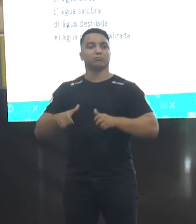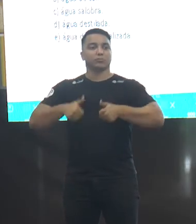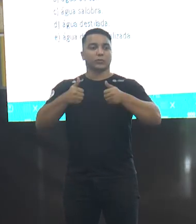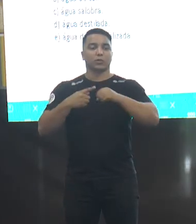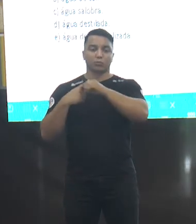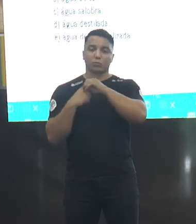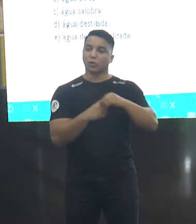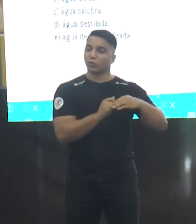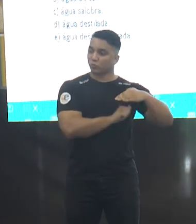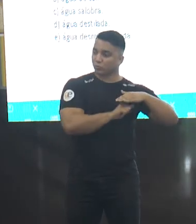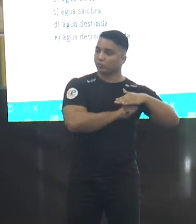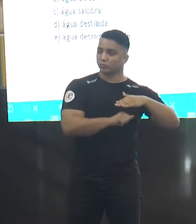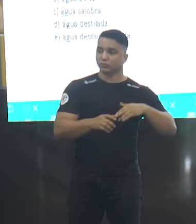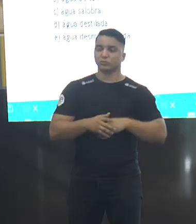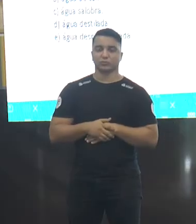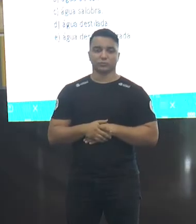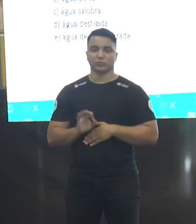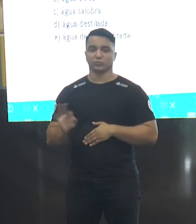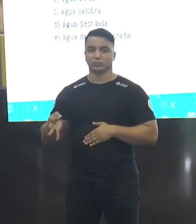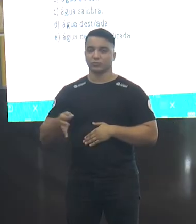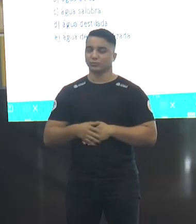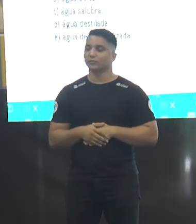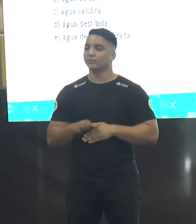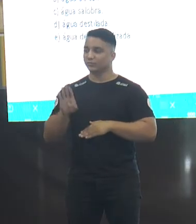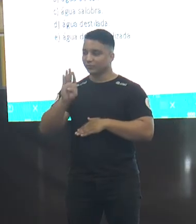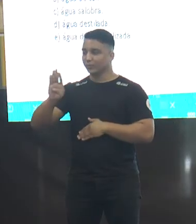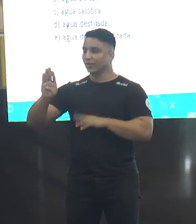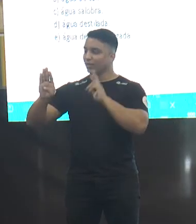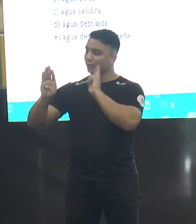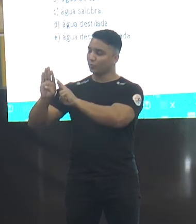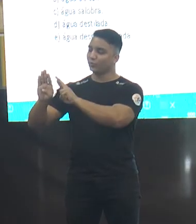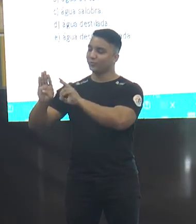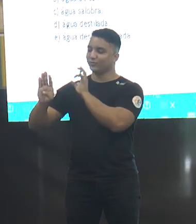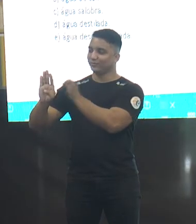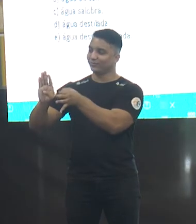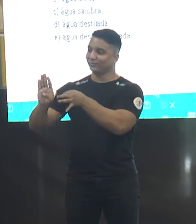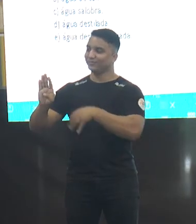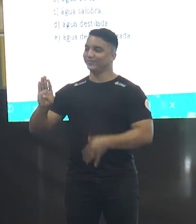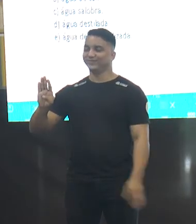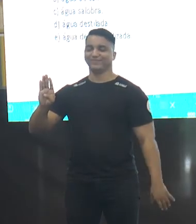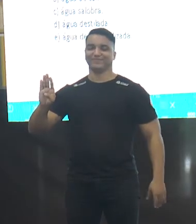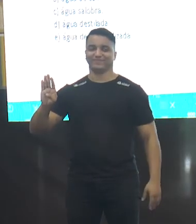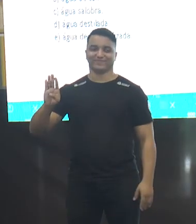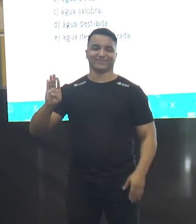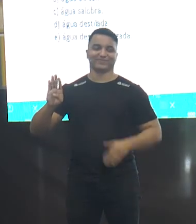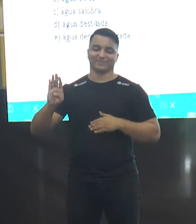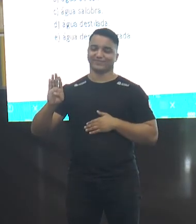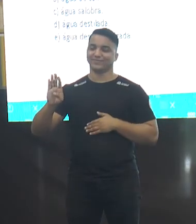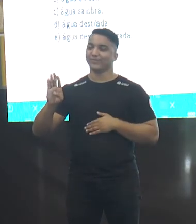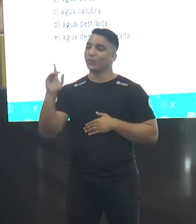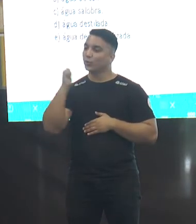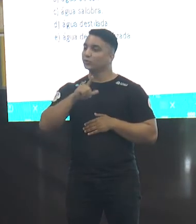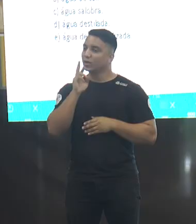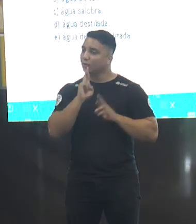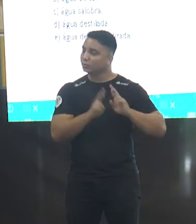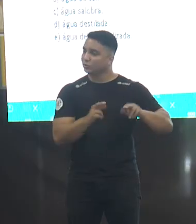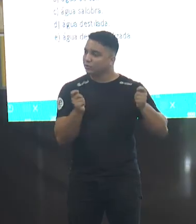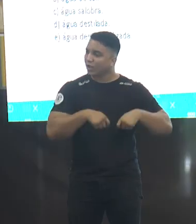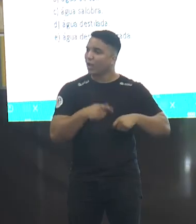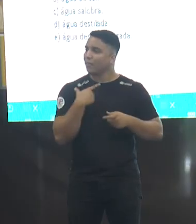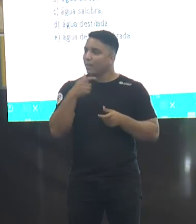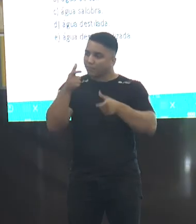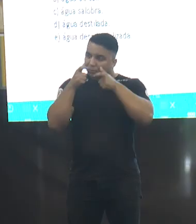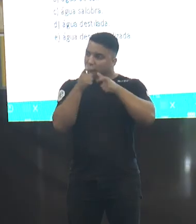maneira de tirar um ácido? É usar uma? Letra B é a resposta. Gente, a gente consegue fazer as questões. É